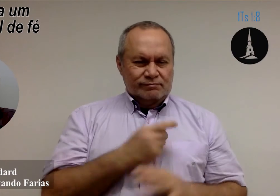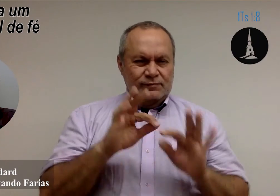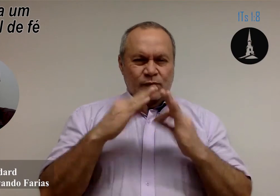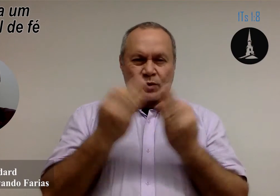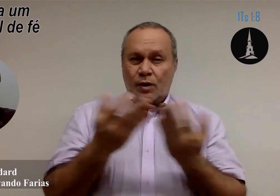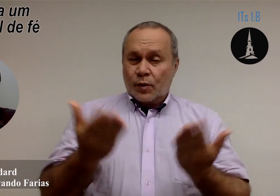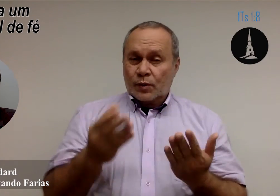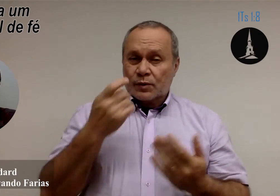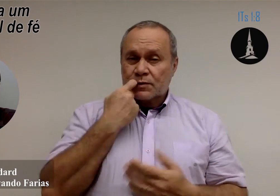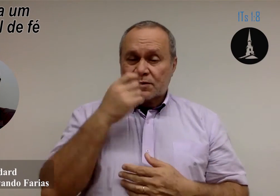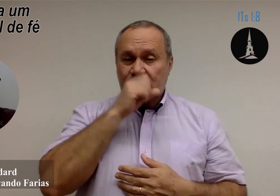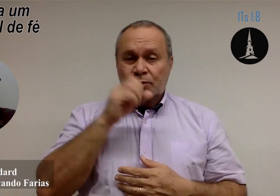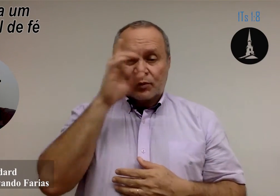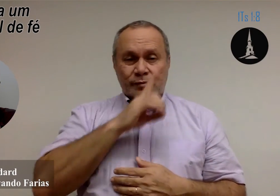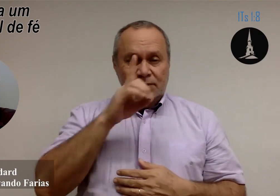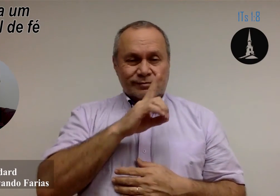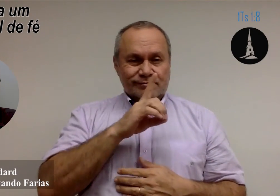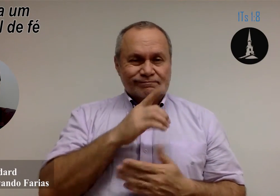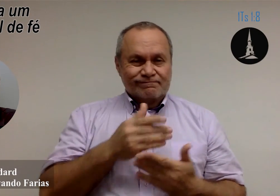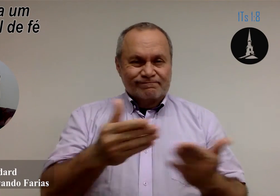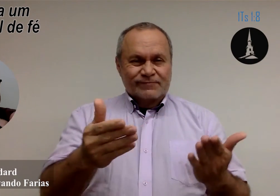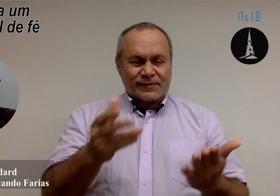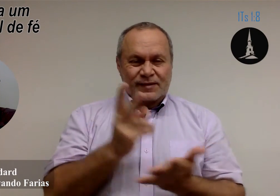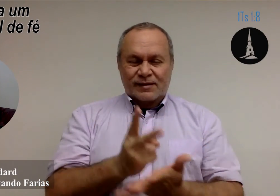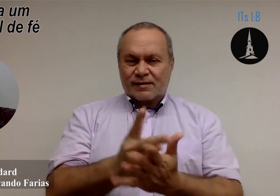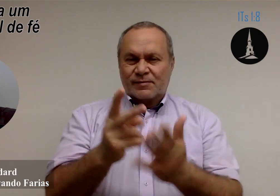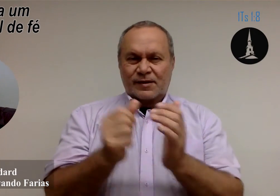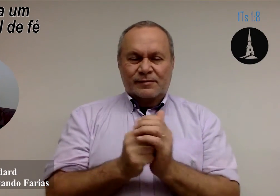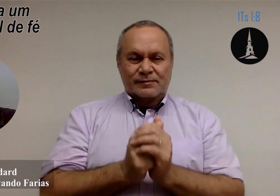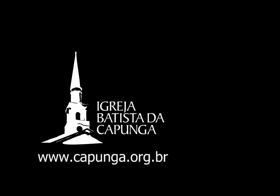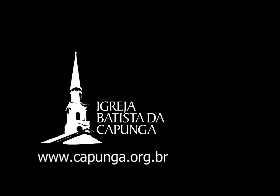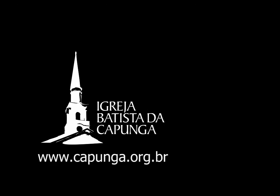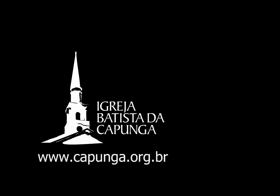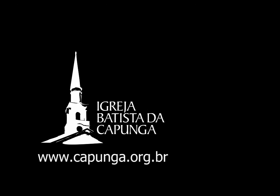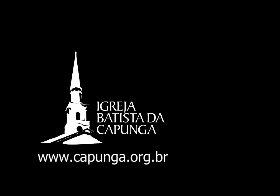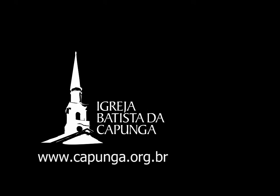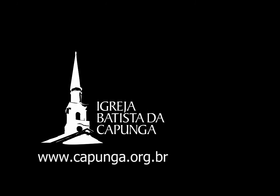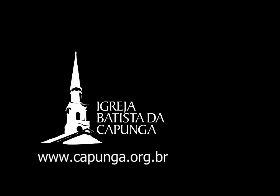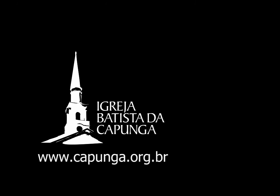família neste final de semana, neste domingo e sempre. Amém.